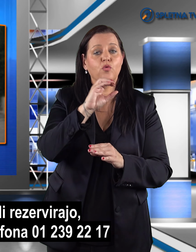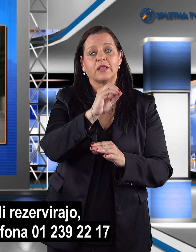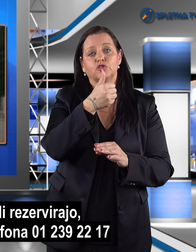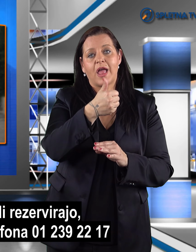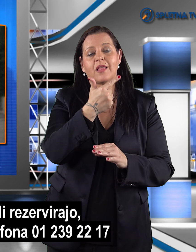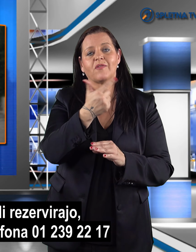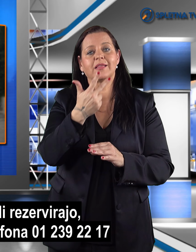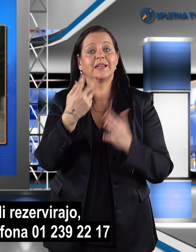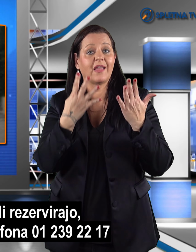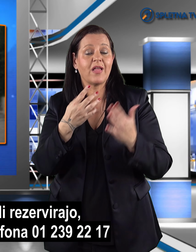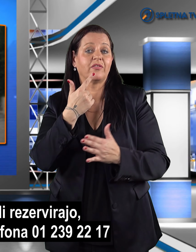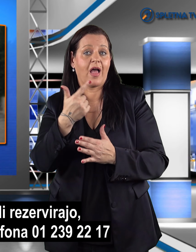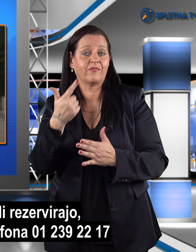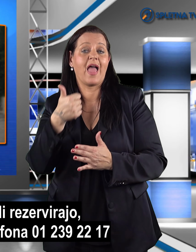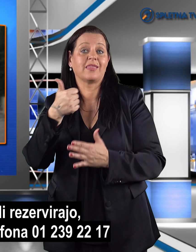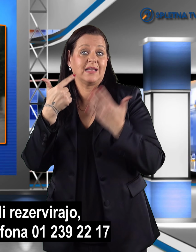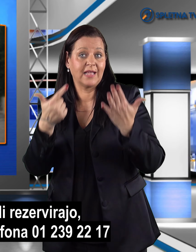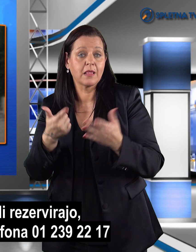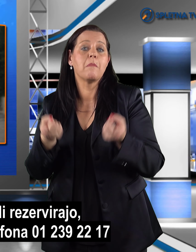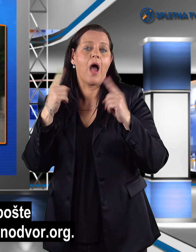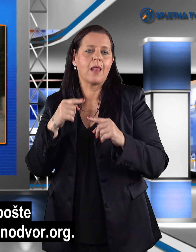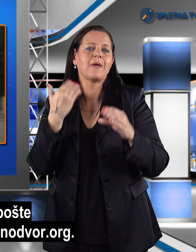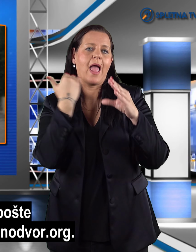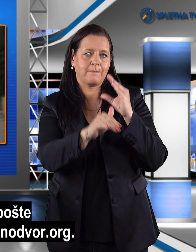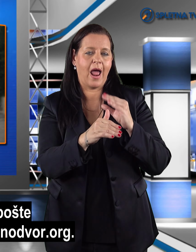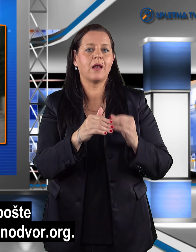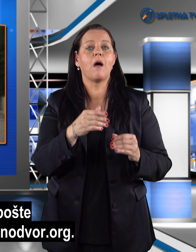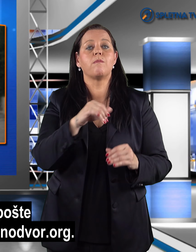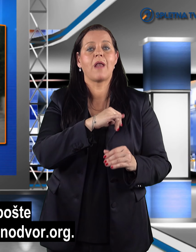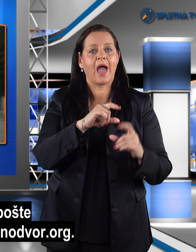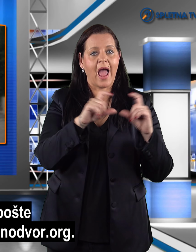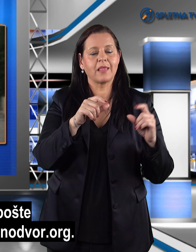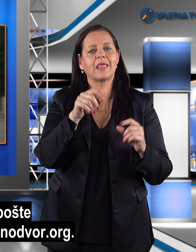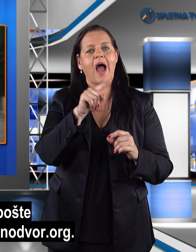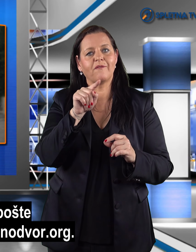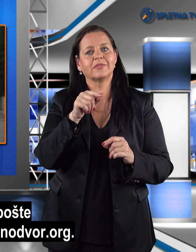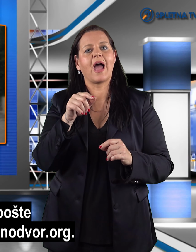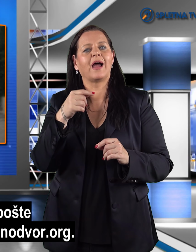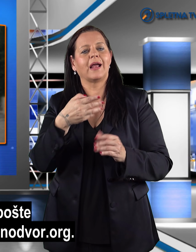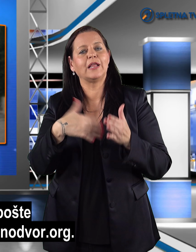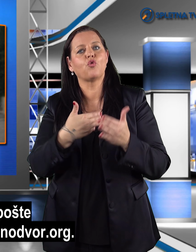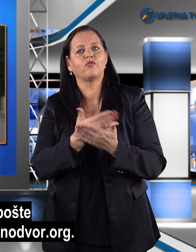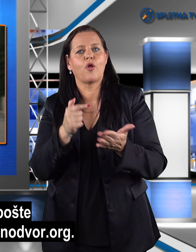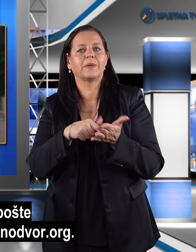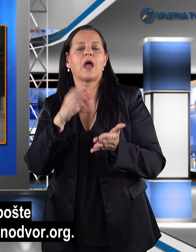telefona 01 239 2217 ali elektronske pošte